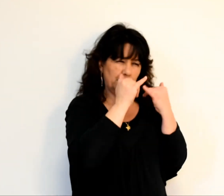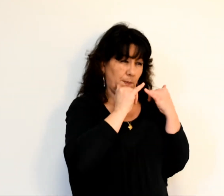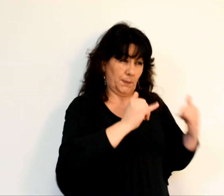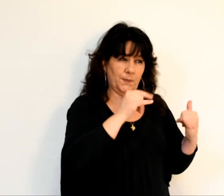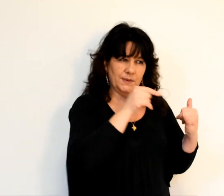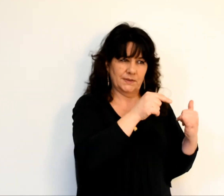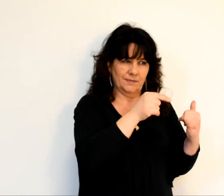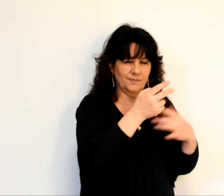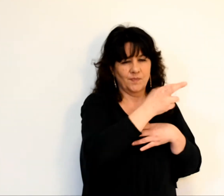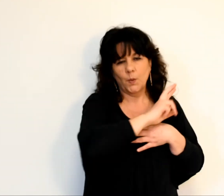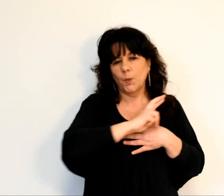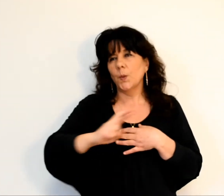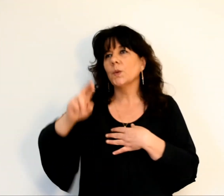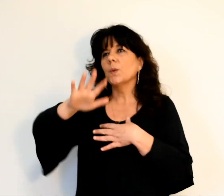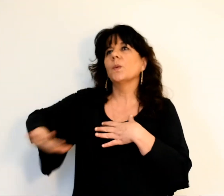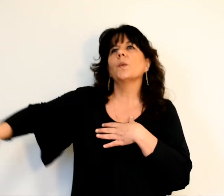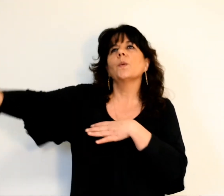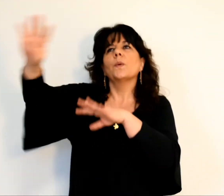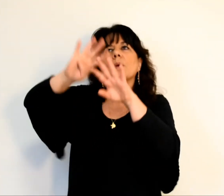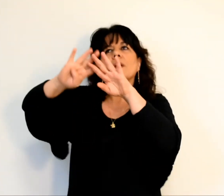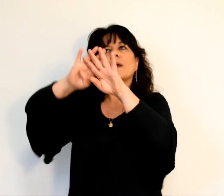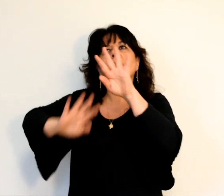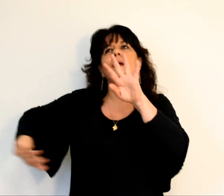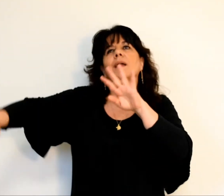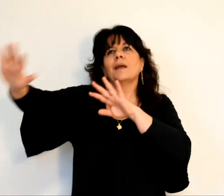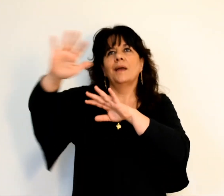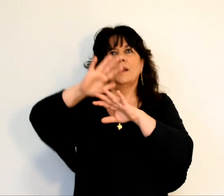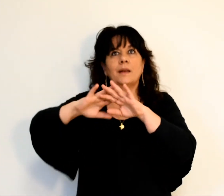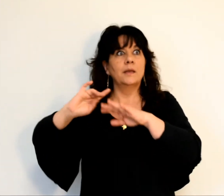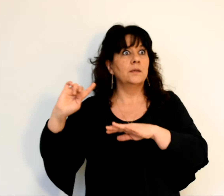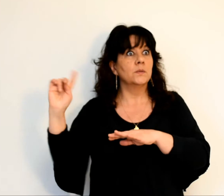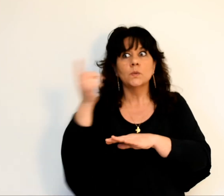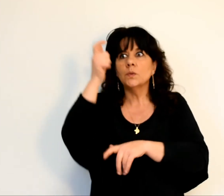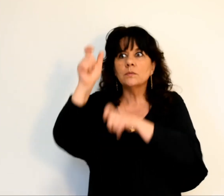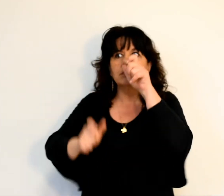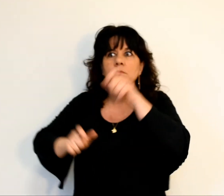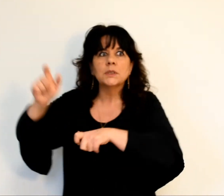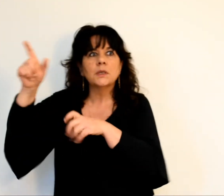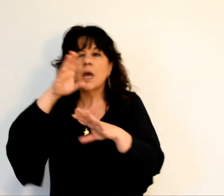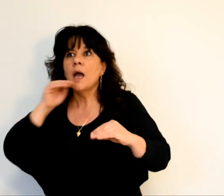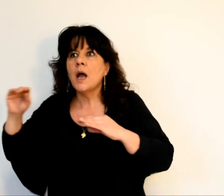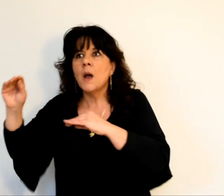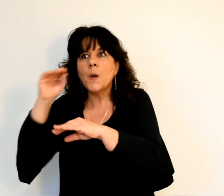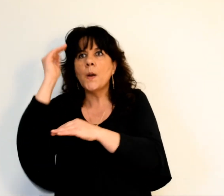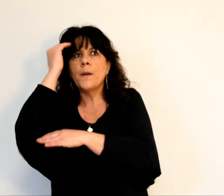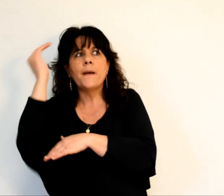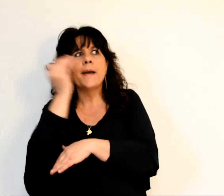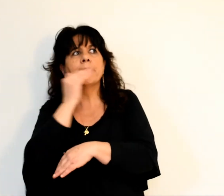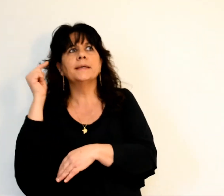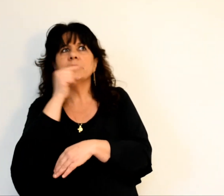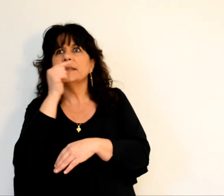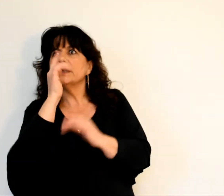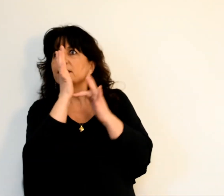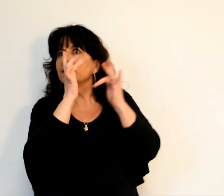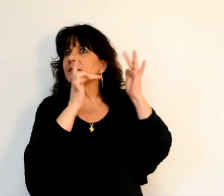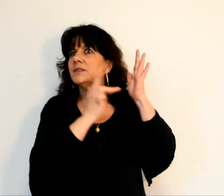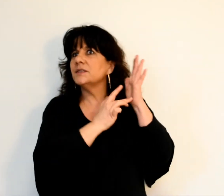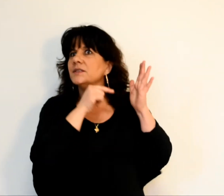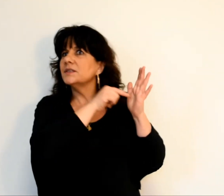sa renommée se répandit dans toute la région. Il enseignait dans les synagogues et tout